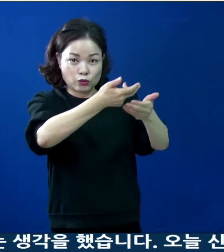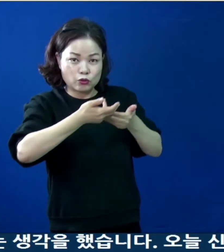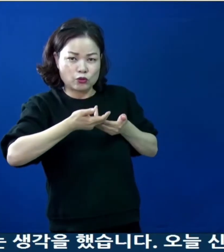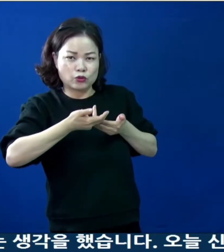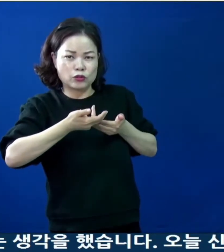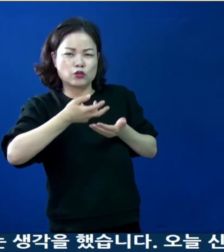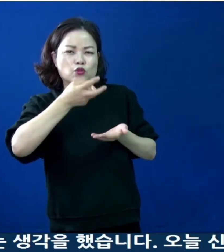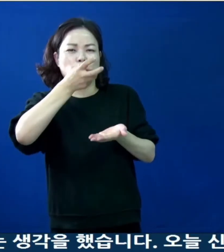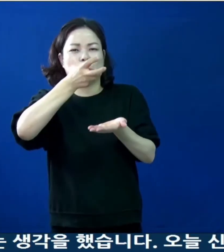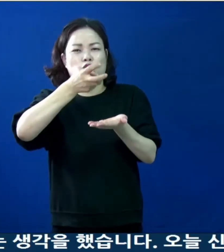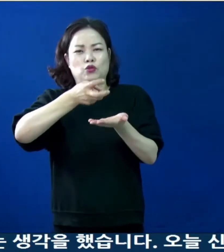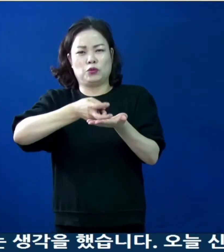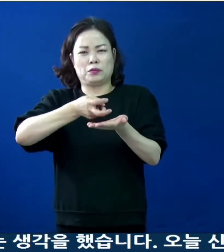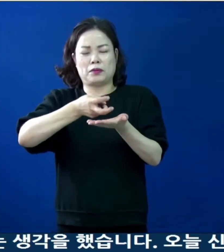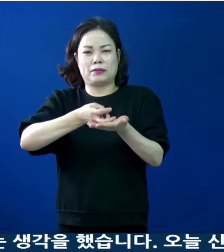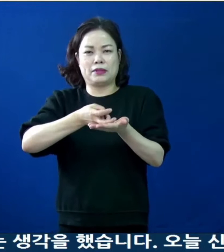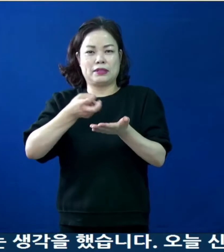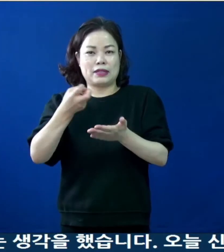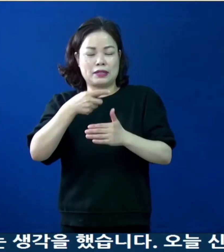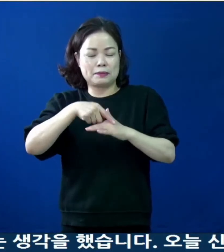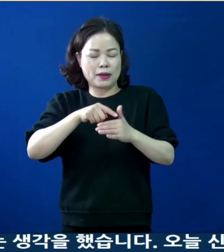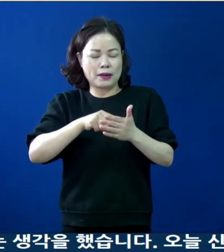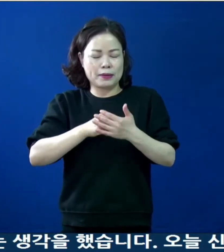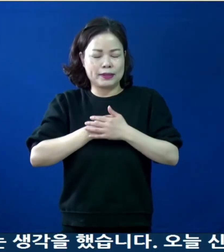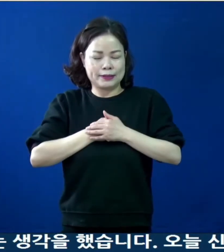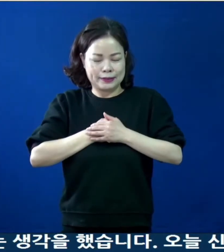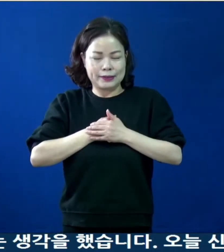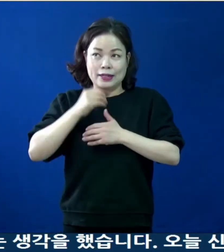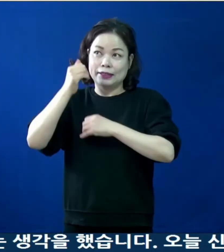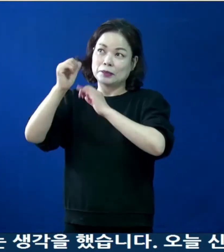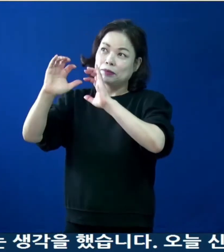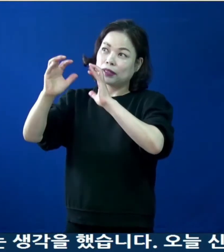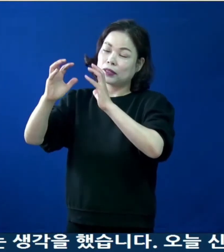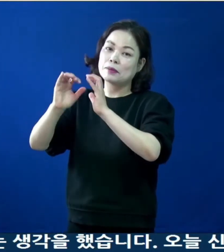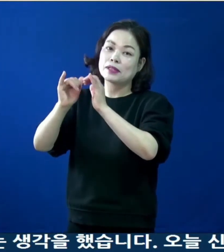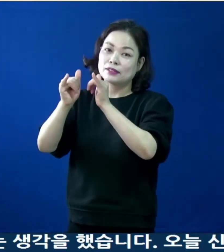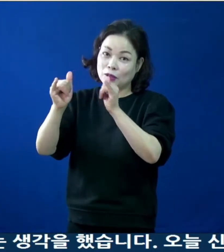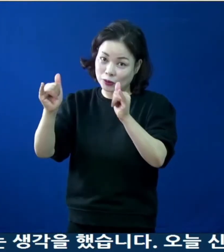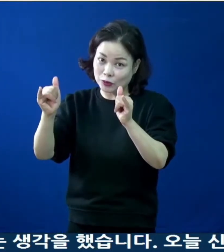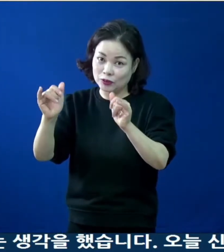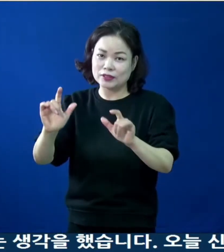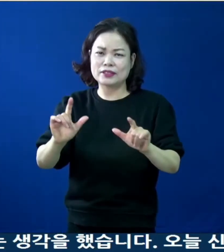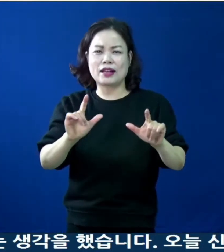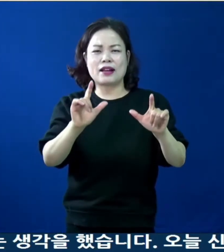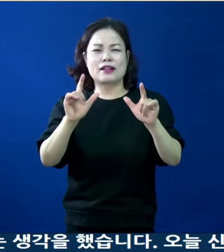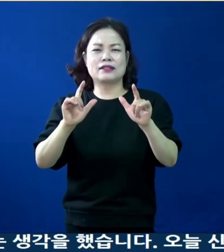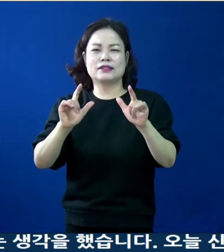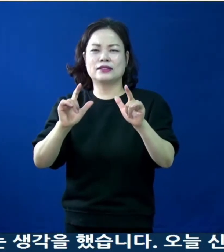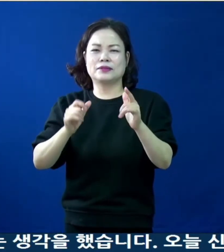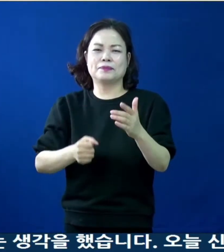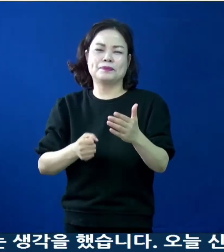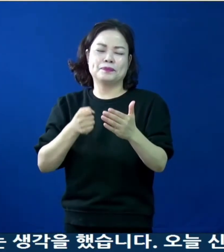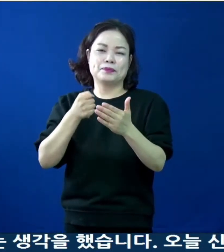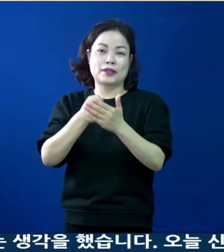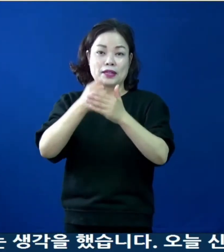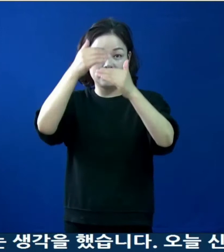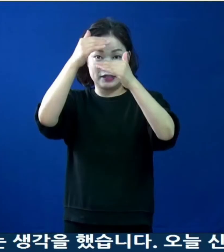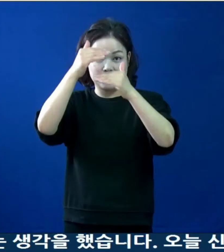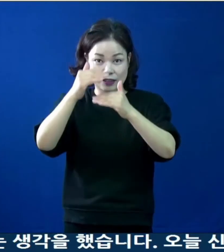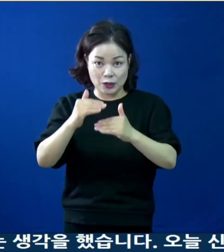주어진 그 율법을 다시 마음에 새기고 하나님 나라에서 하나님의 백성으로 살기로 다짐하는